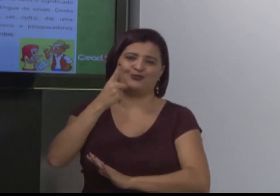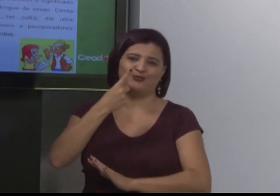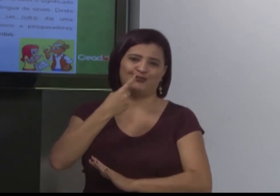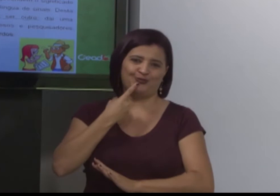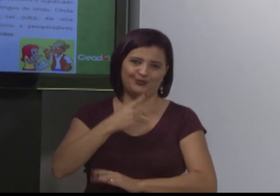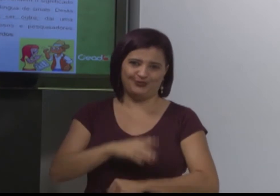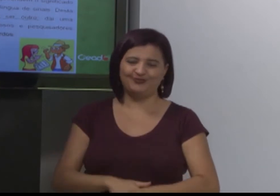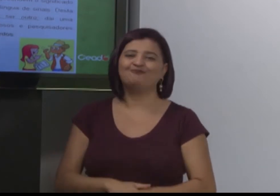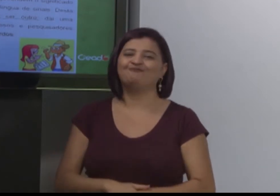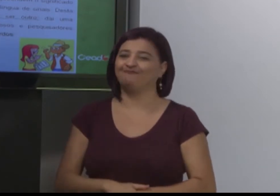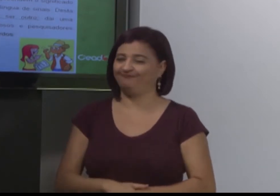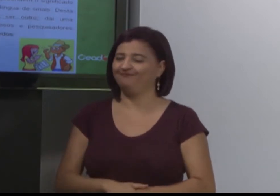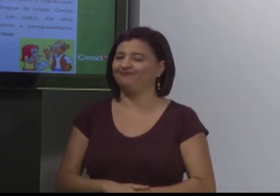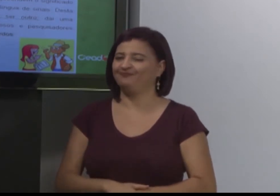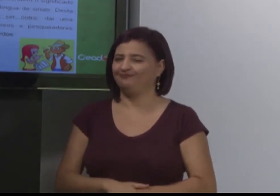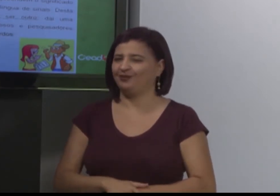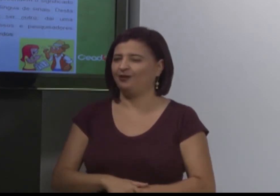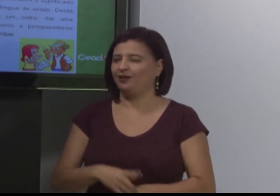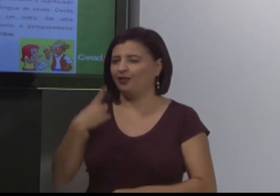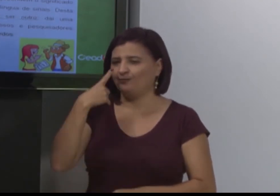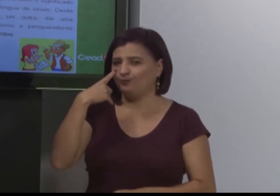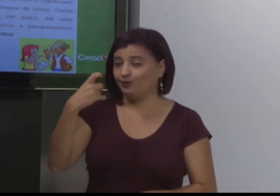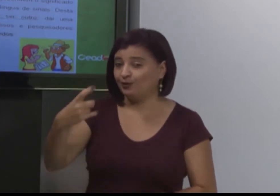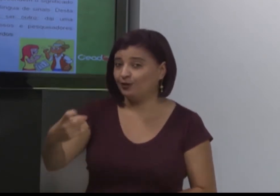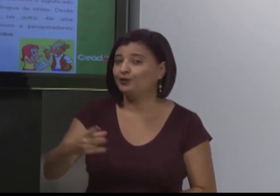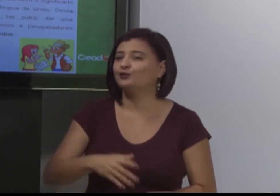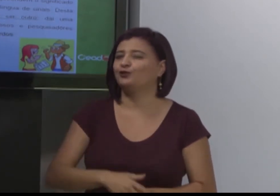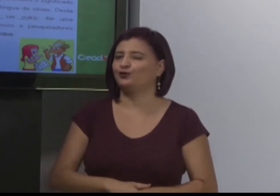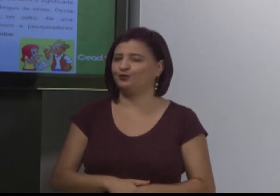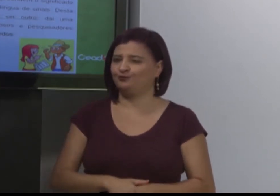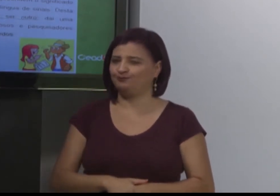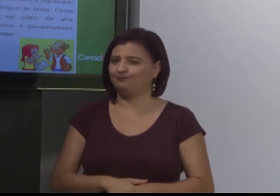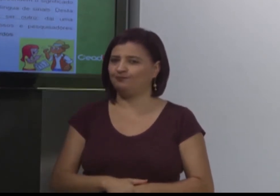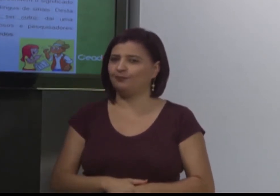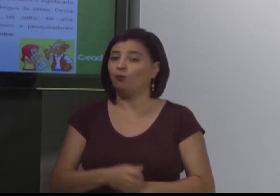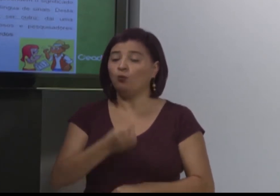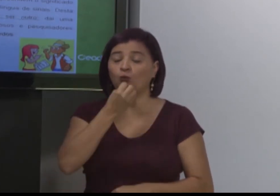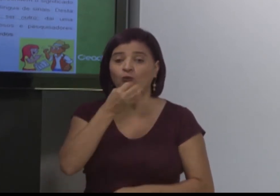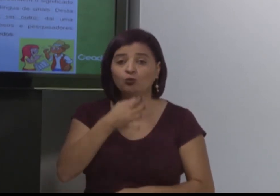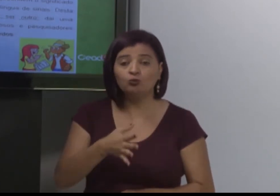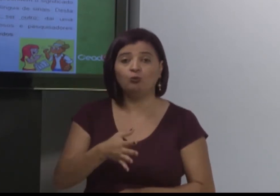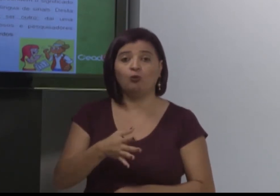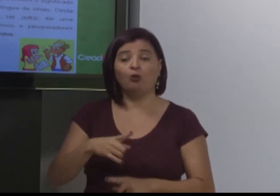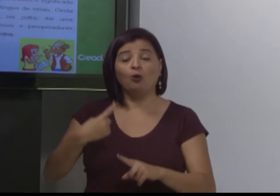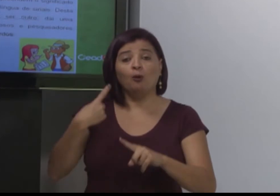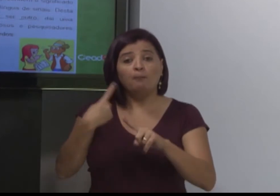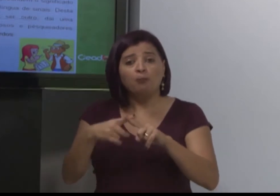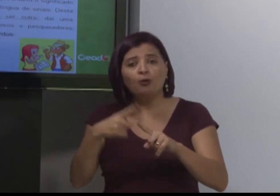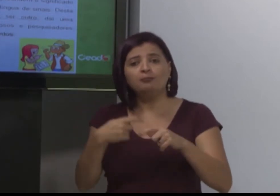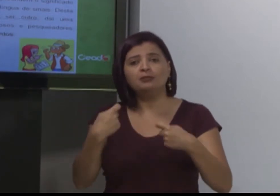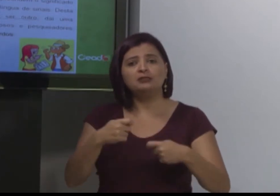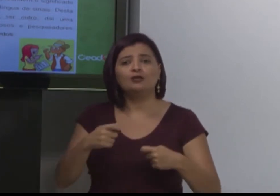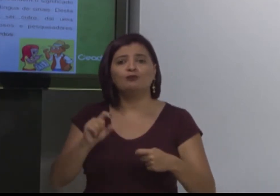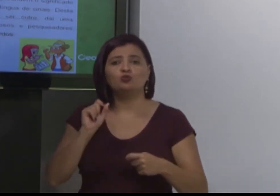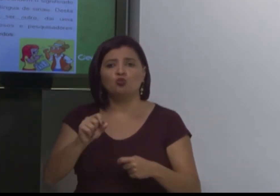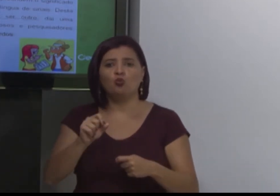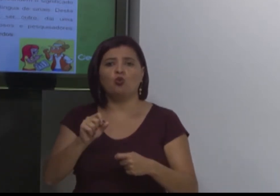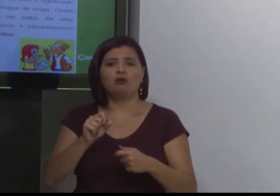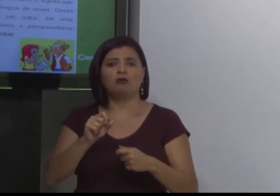que a pedagogia visual é a pedagogia dos surdos. Vejam